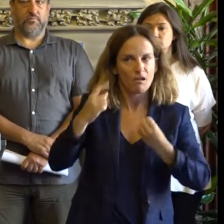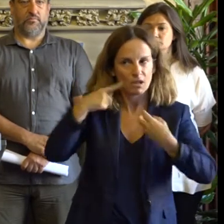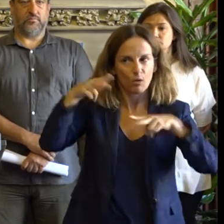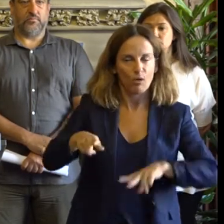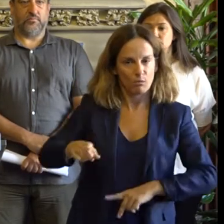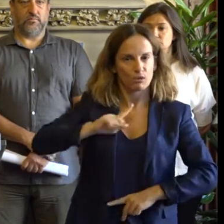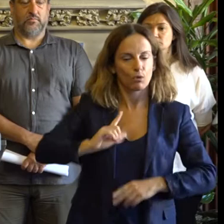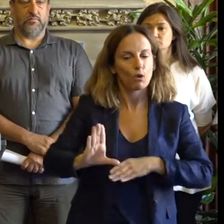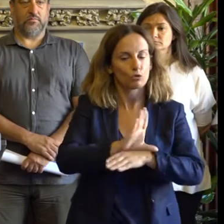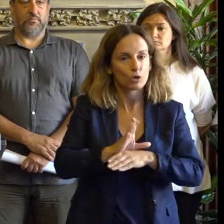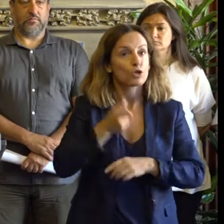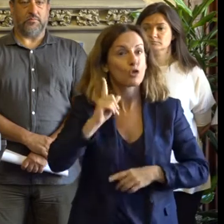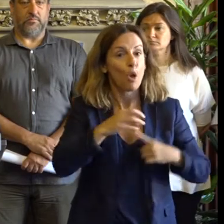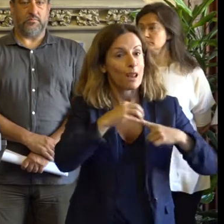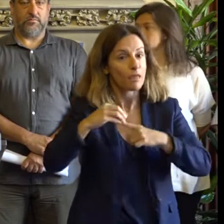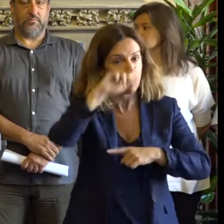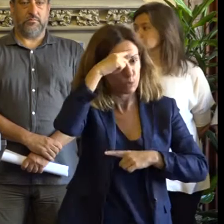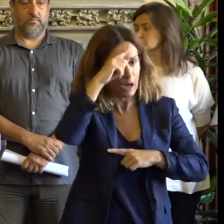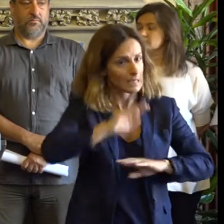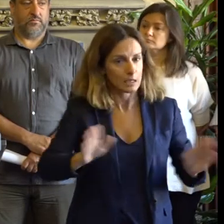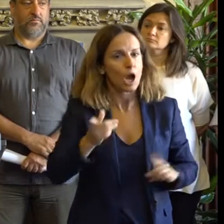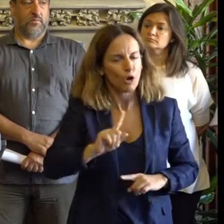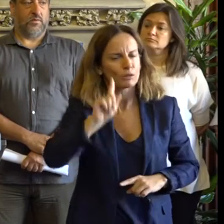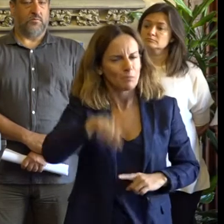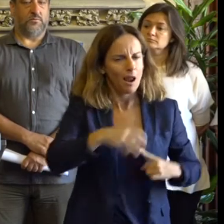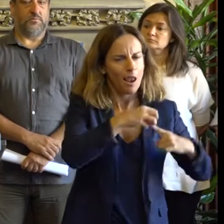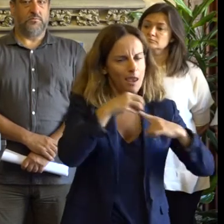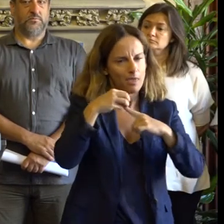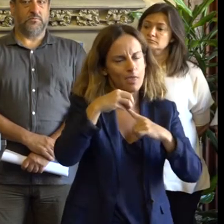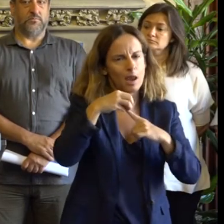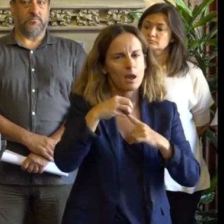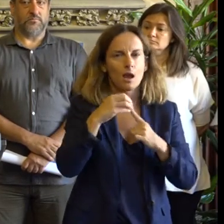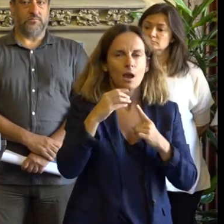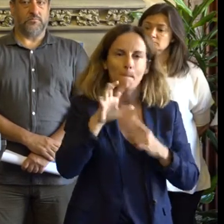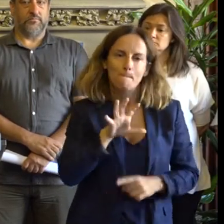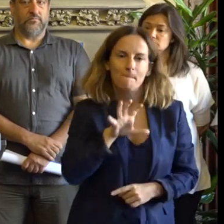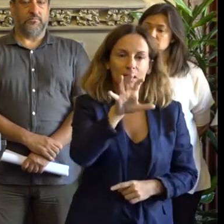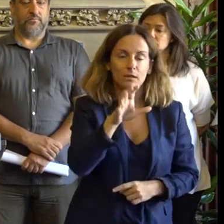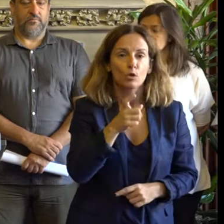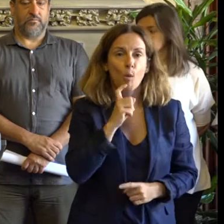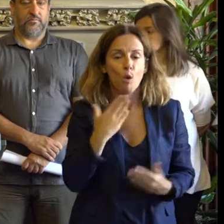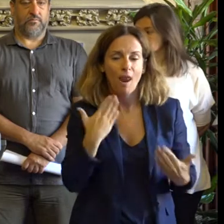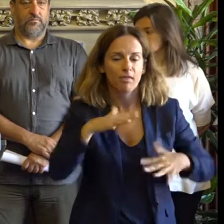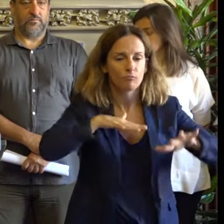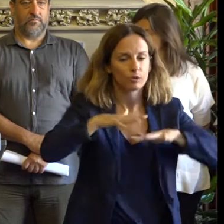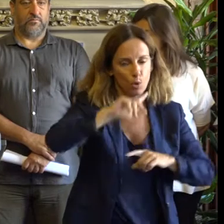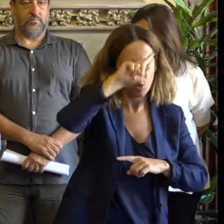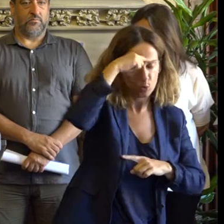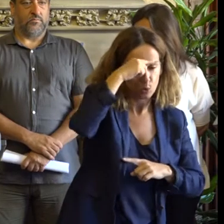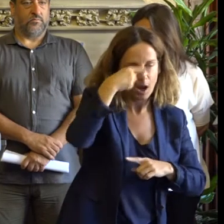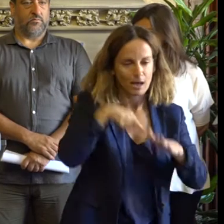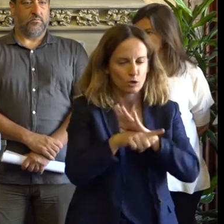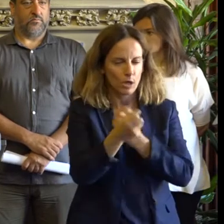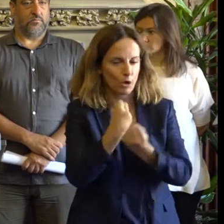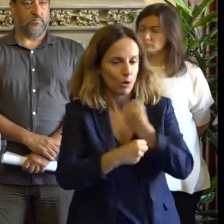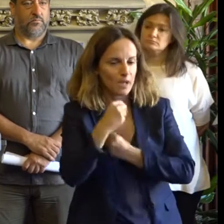de país. I aquest se fa des de la cultura, però també des de l'economia, des de la gestió del territori, des de la cohesió